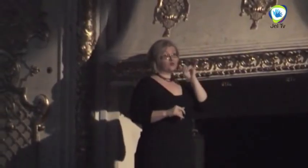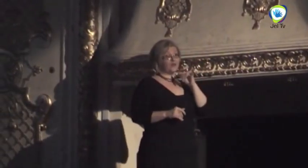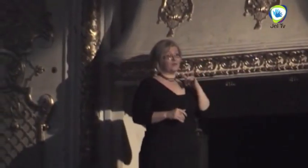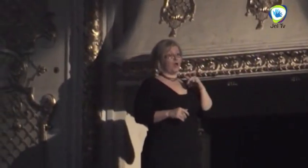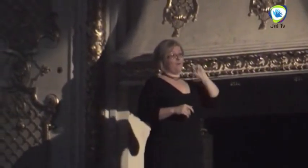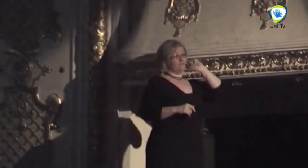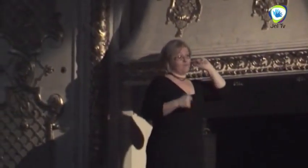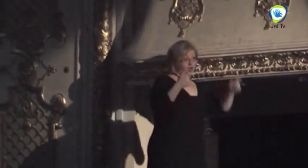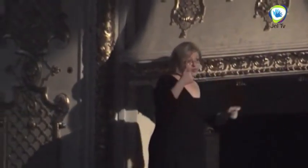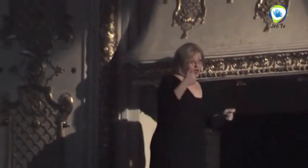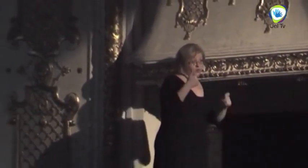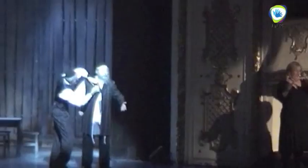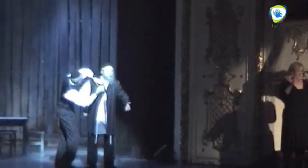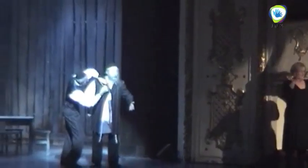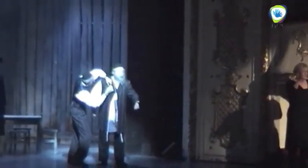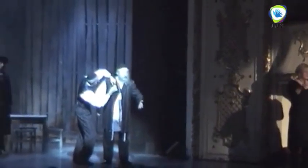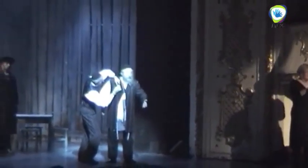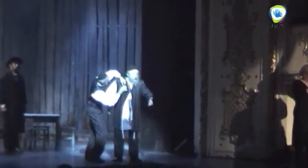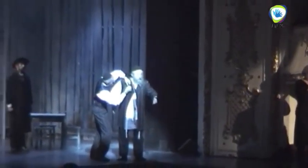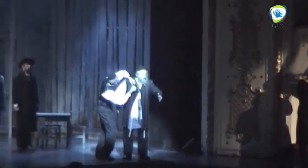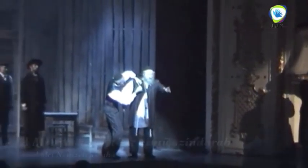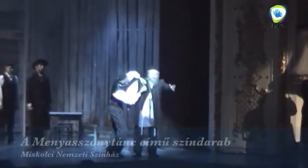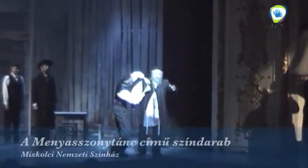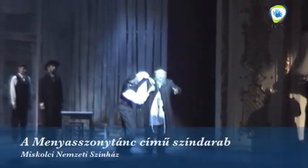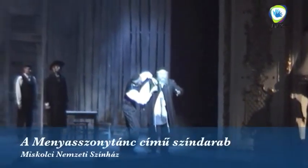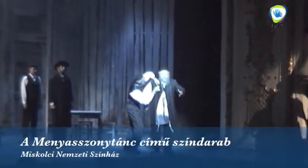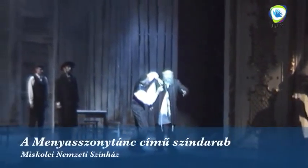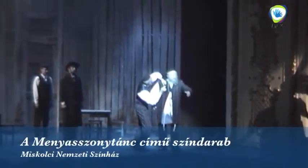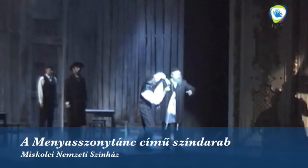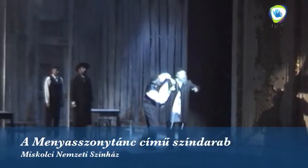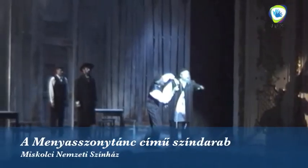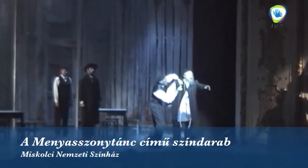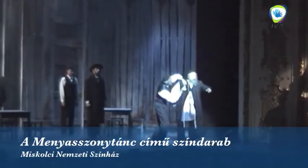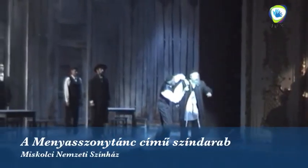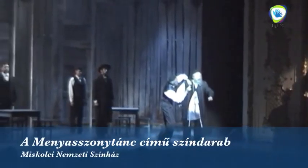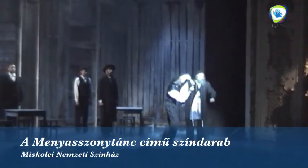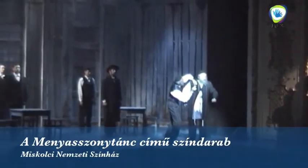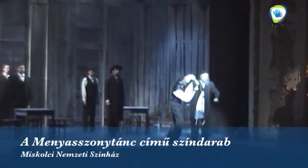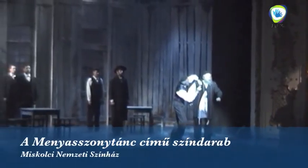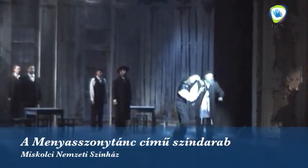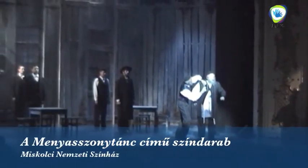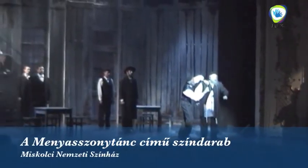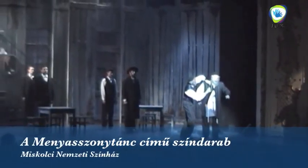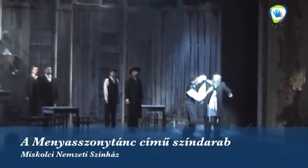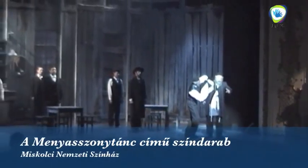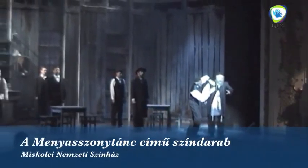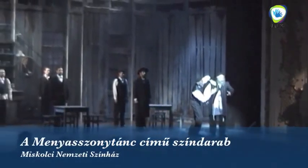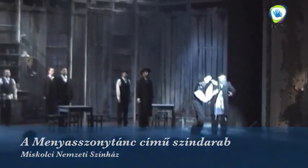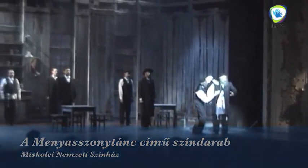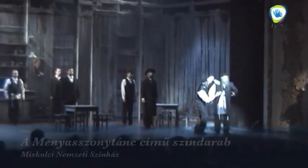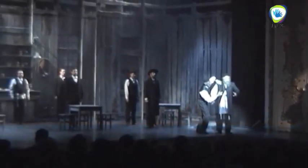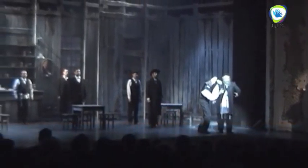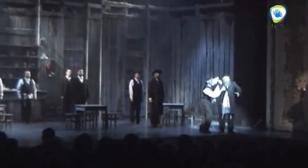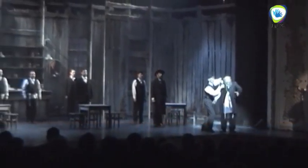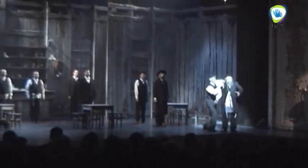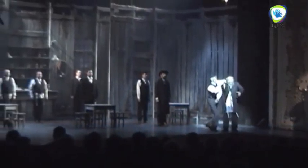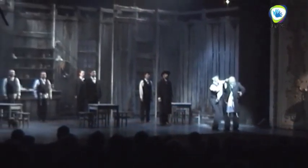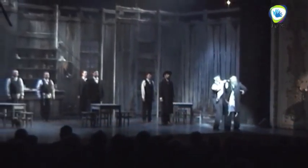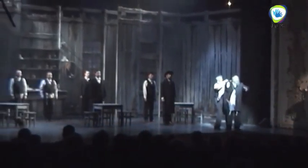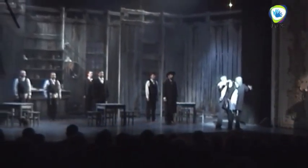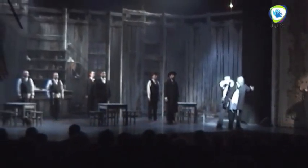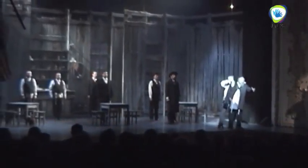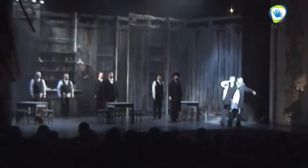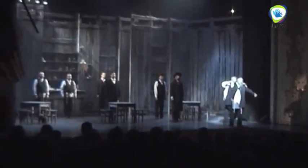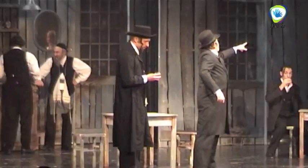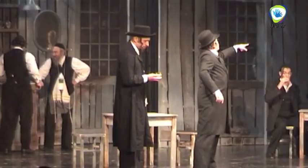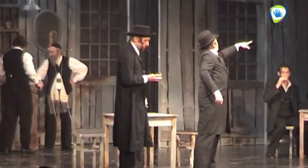magyarok, románok, és természetesen fordulhatott elő, nem, de volt az a világháború, meg az a Trianon is, meg ide